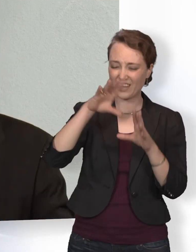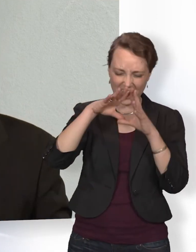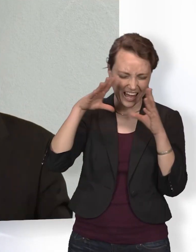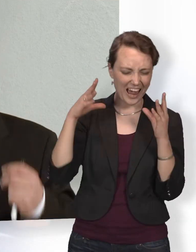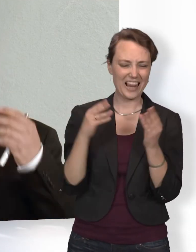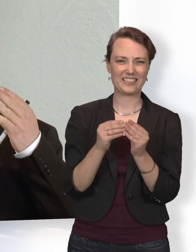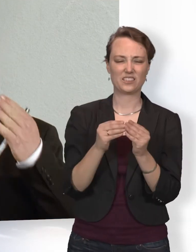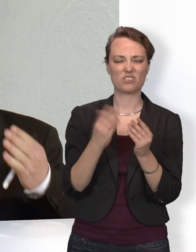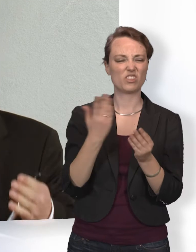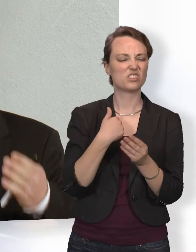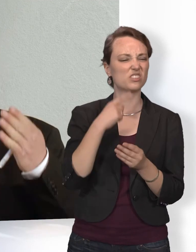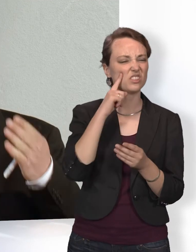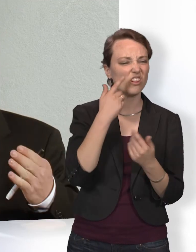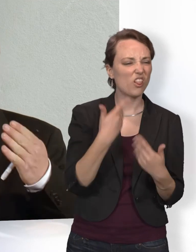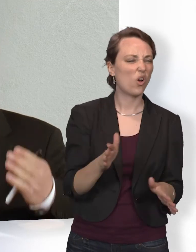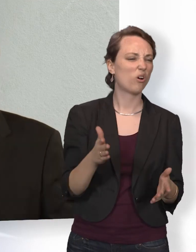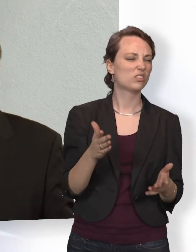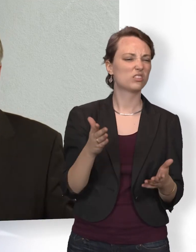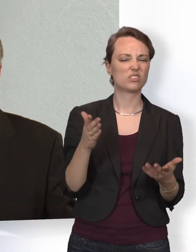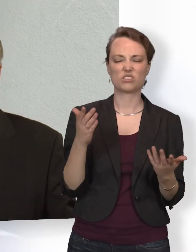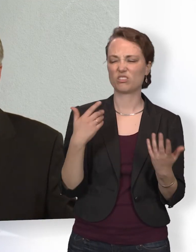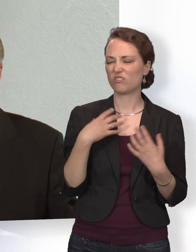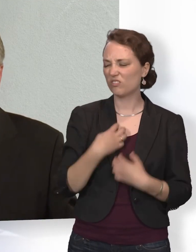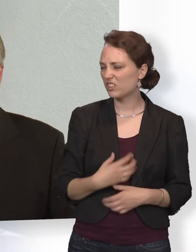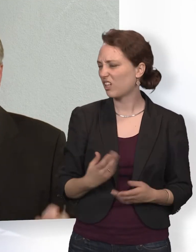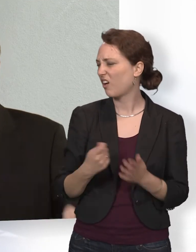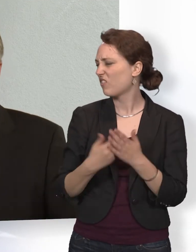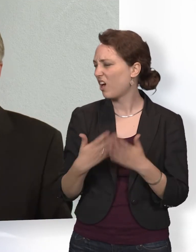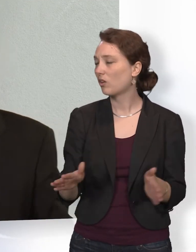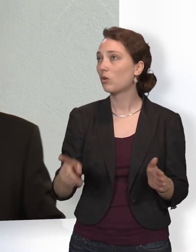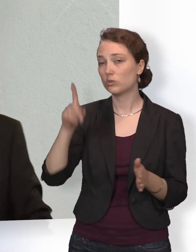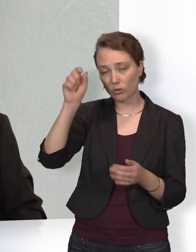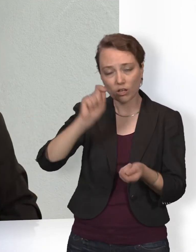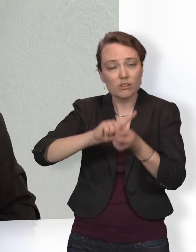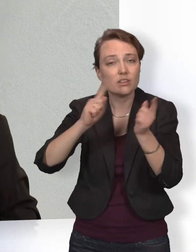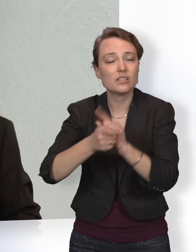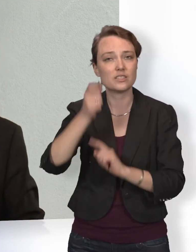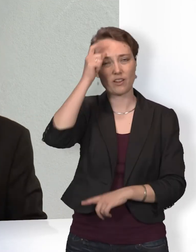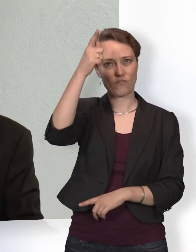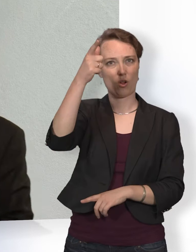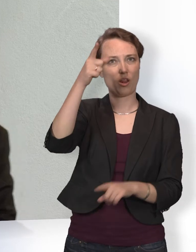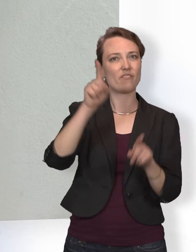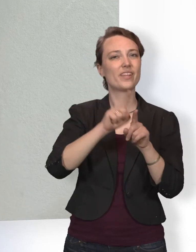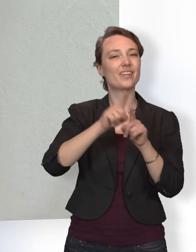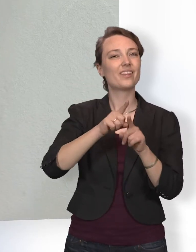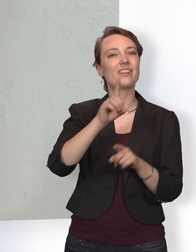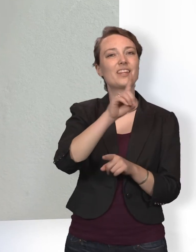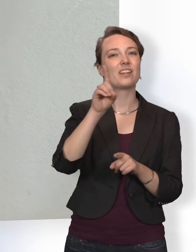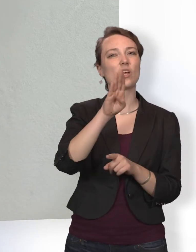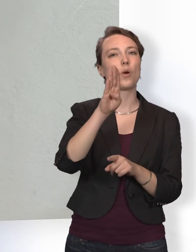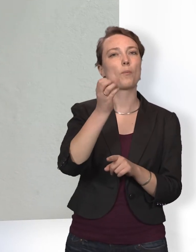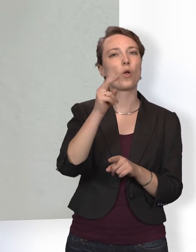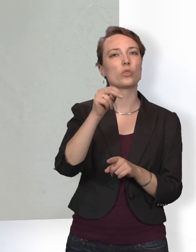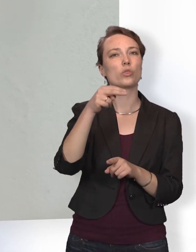und verzagt anhört, etwas Sinnvolles, Wertvolles machen kann? So wie es Dietrich Bonhoeffer einmal formuliert hat